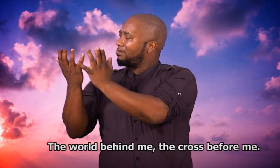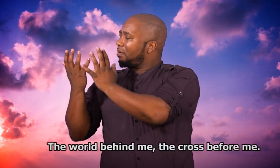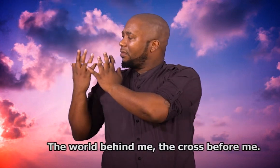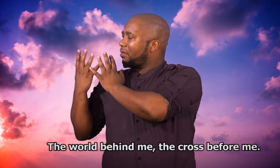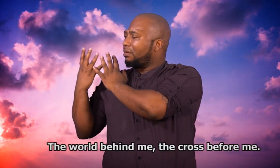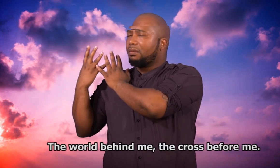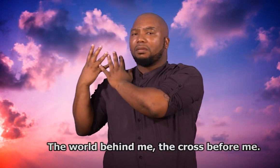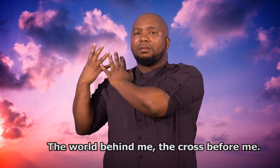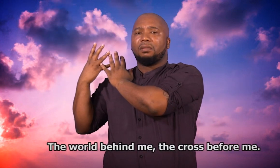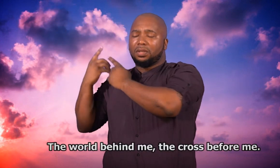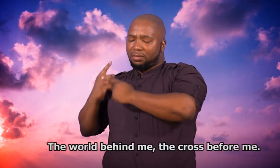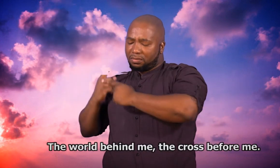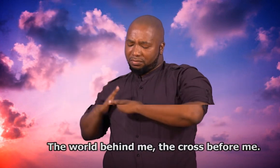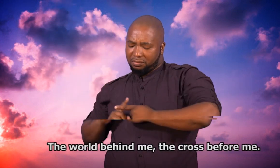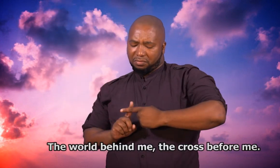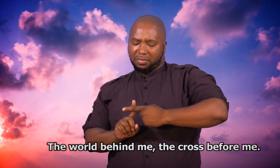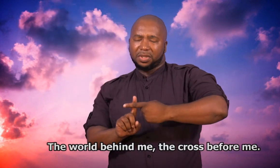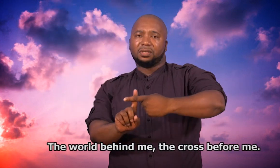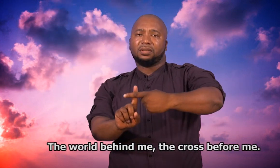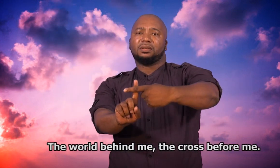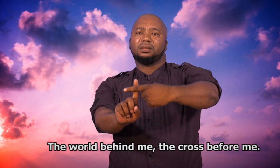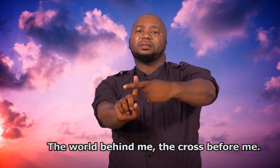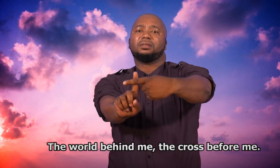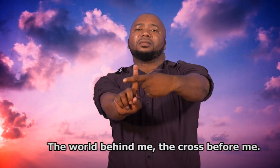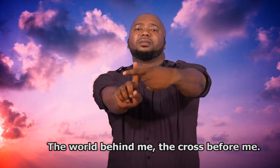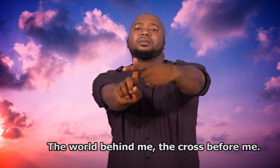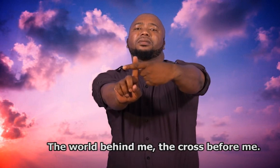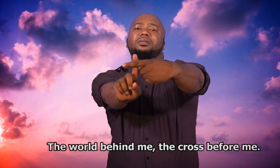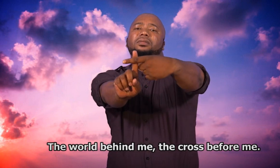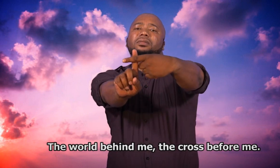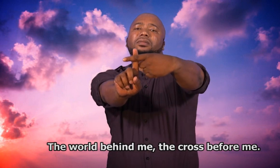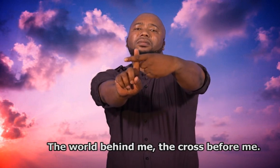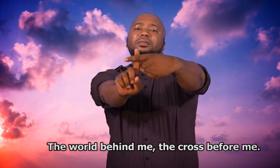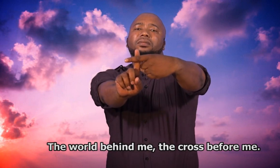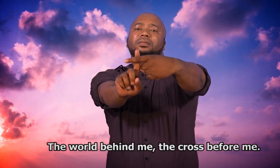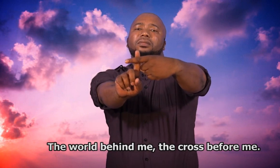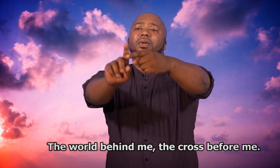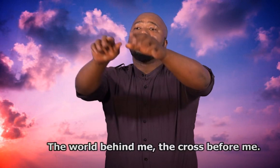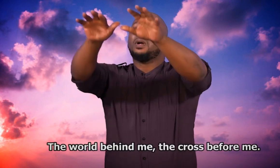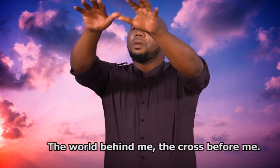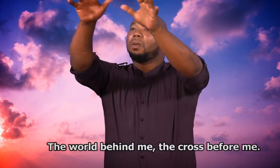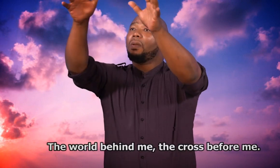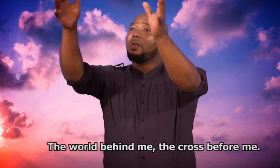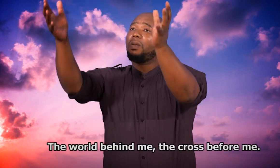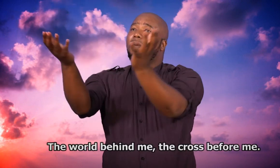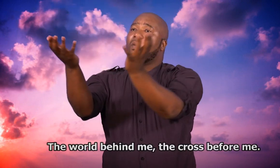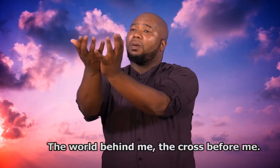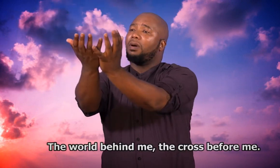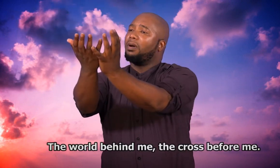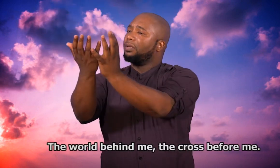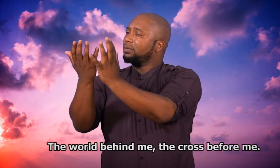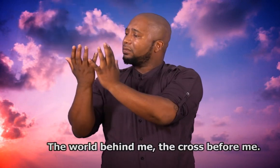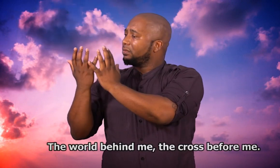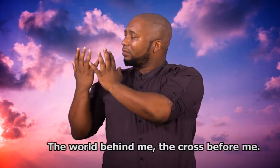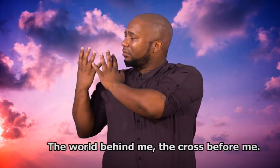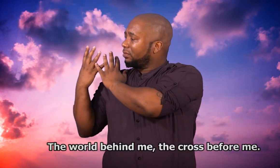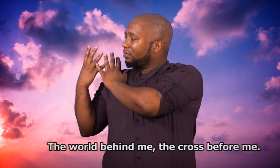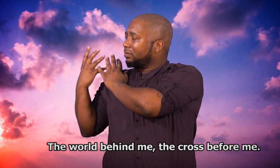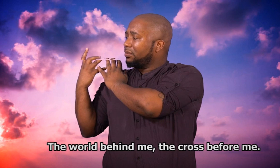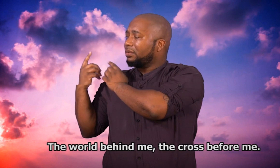behind me, the cross before me. Yes, the world behind